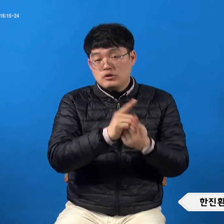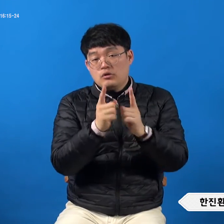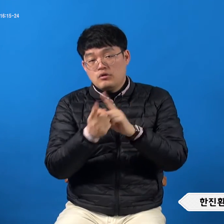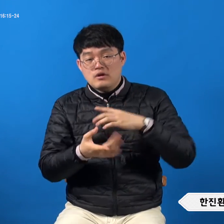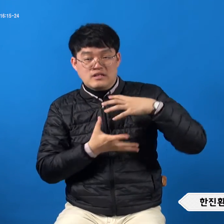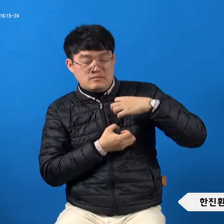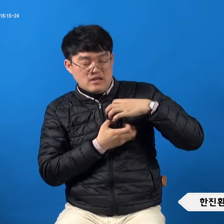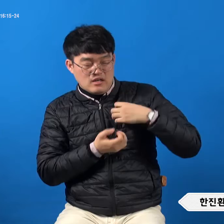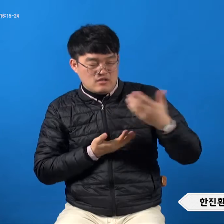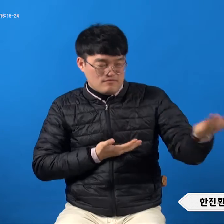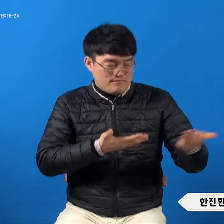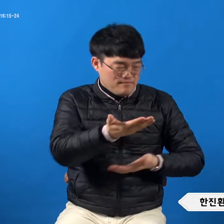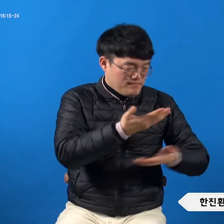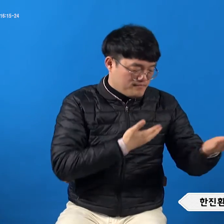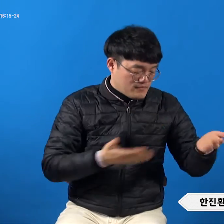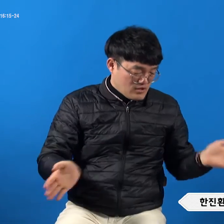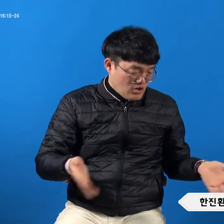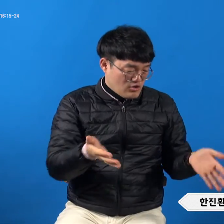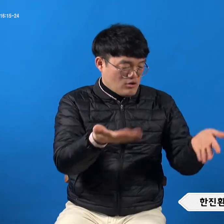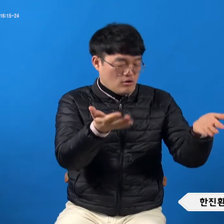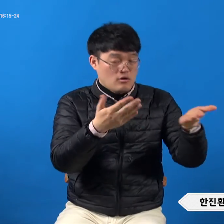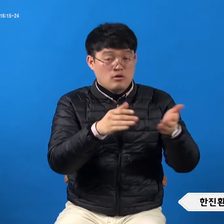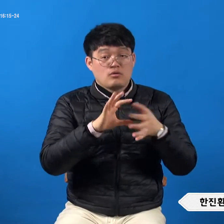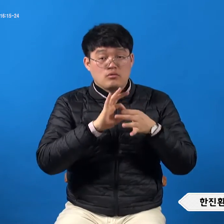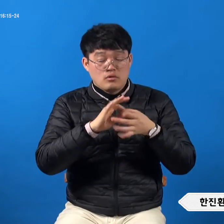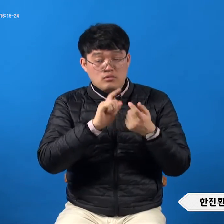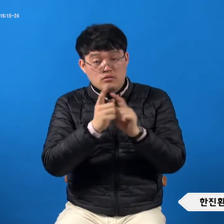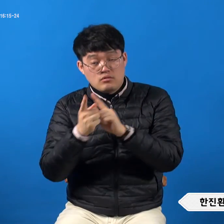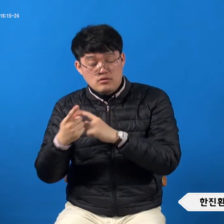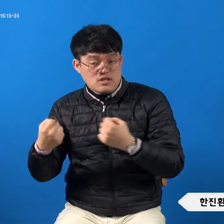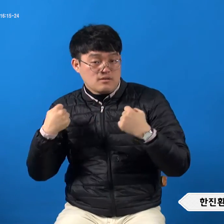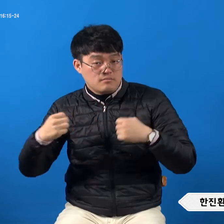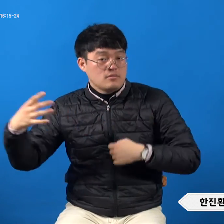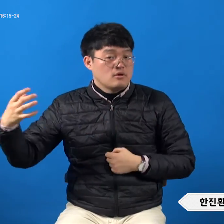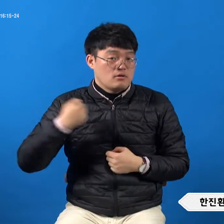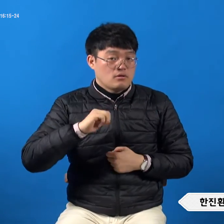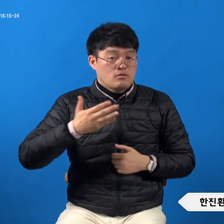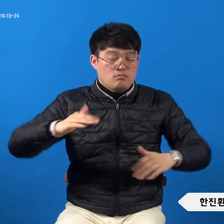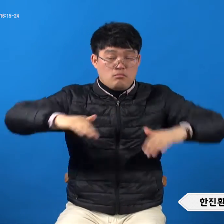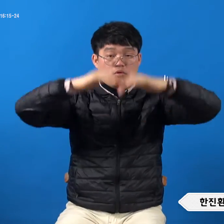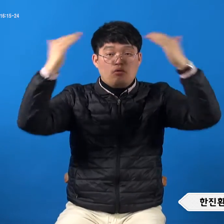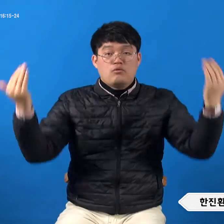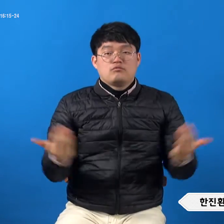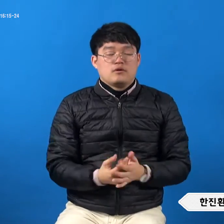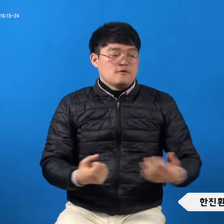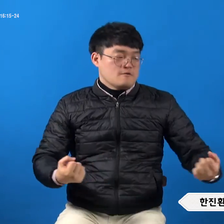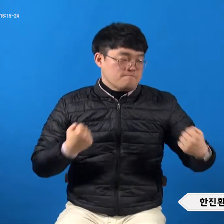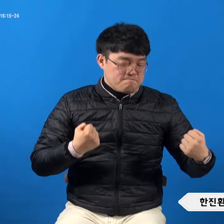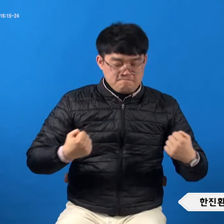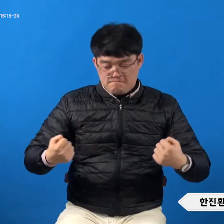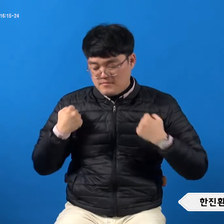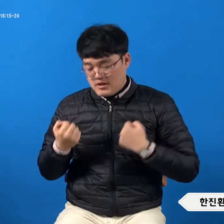주고받는 그 격려를 통해서 서로가 힘을 얻고 모두가 강해질 수 있었다.